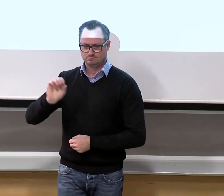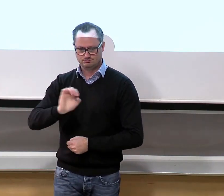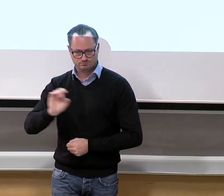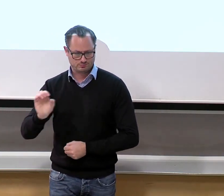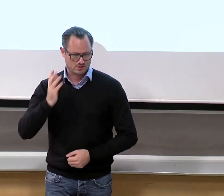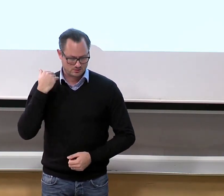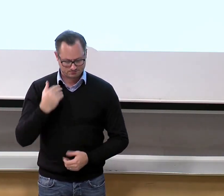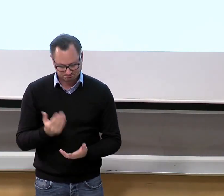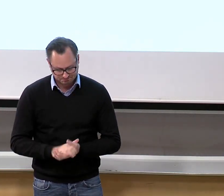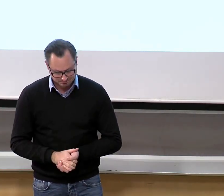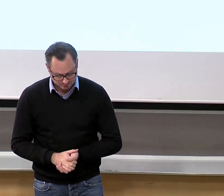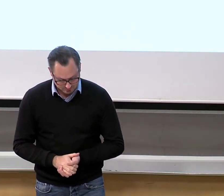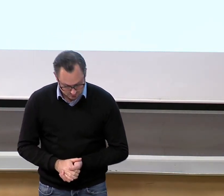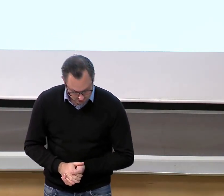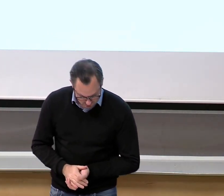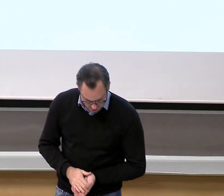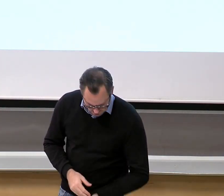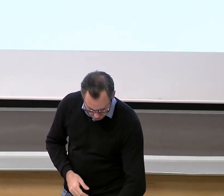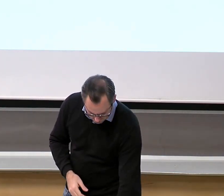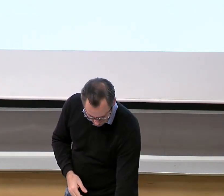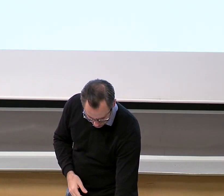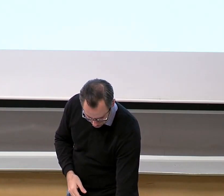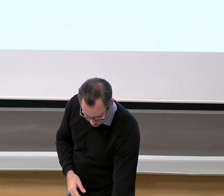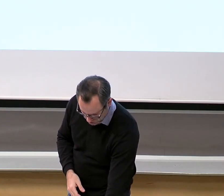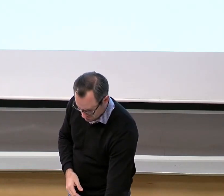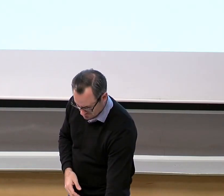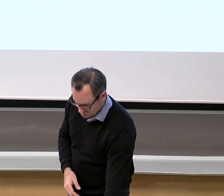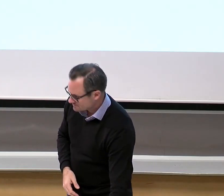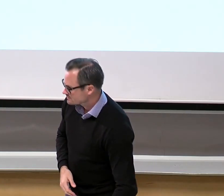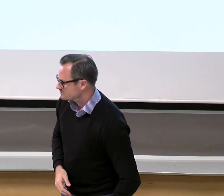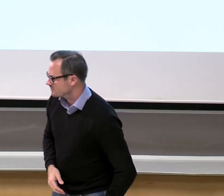från engelska bland annat eller annat, och eller från svenska.